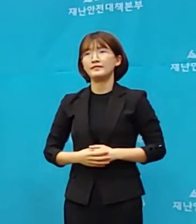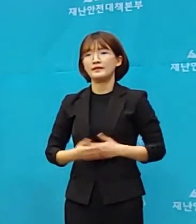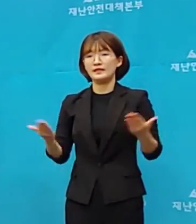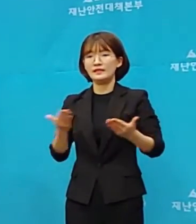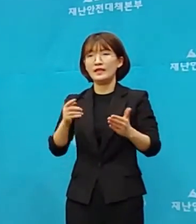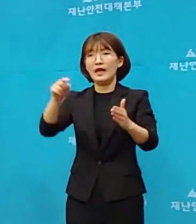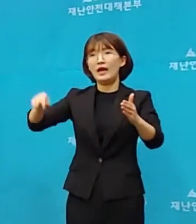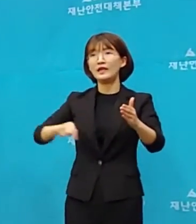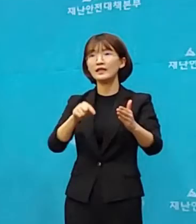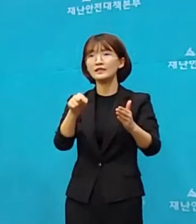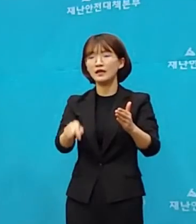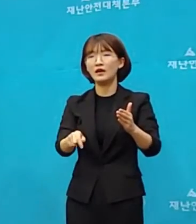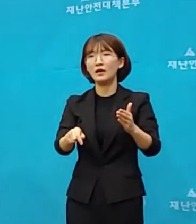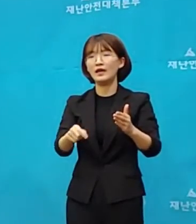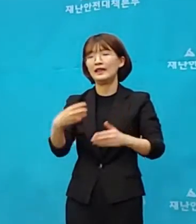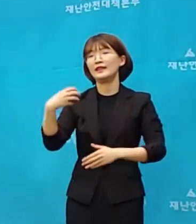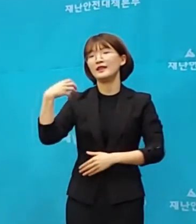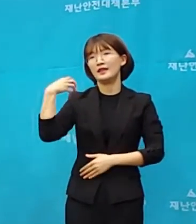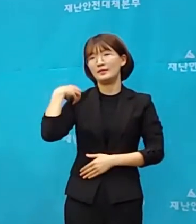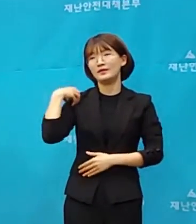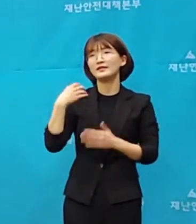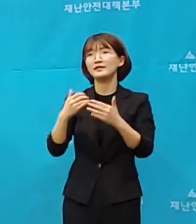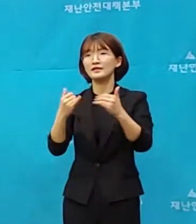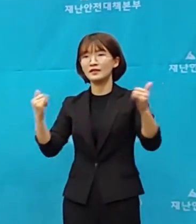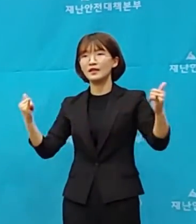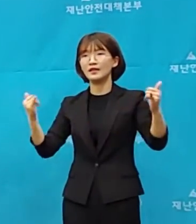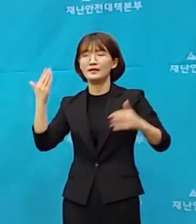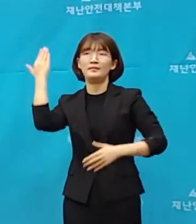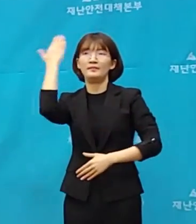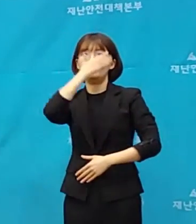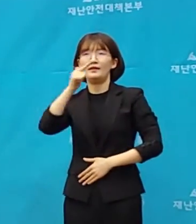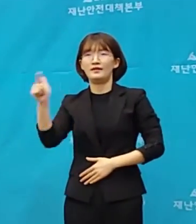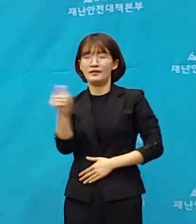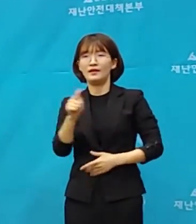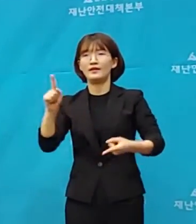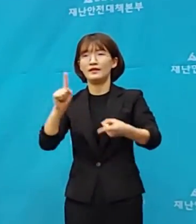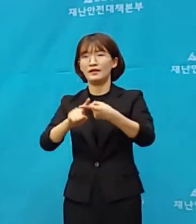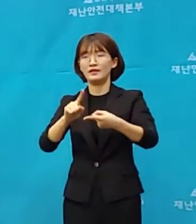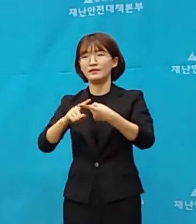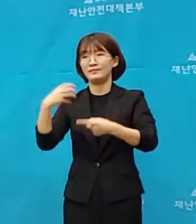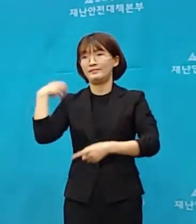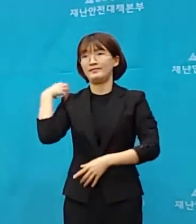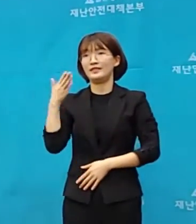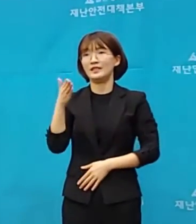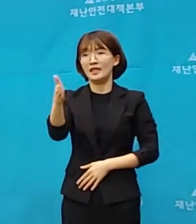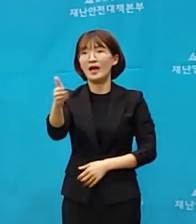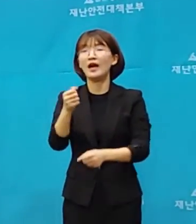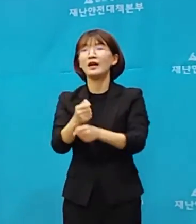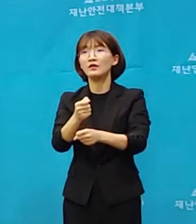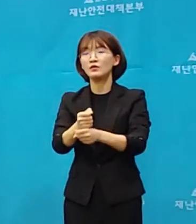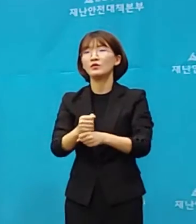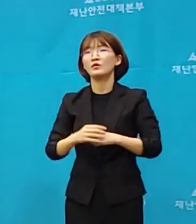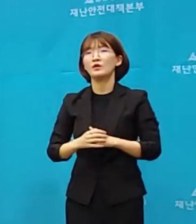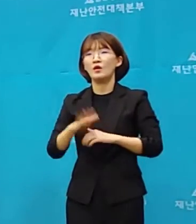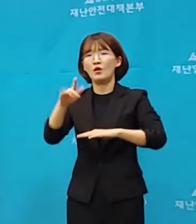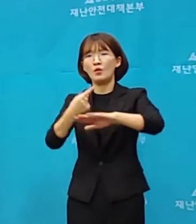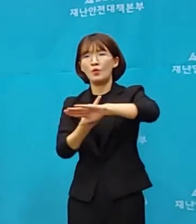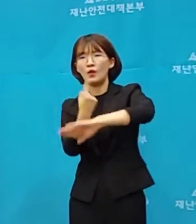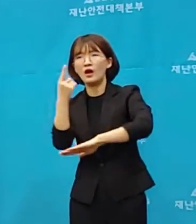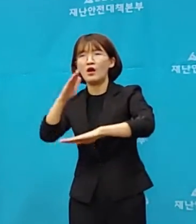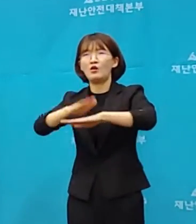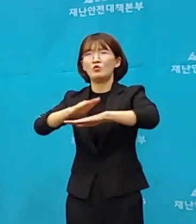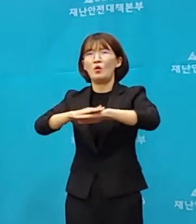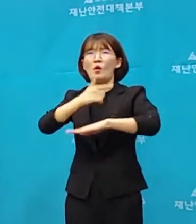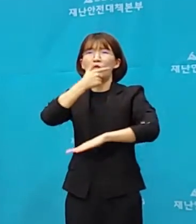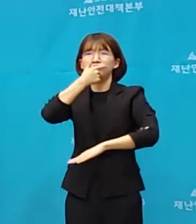직장 내에서는 해당 근무자들이 방역에 전담하는 것으로 하고 그 외 일손이